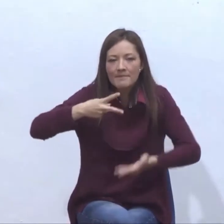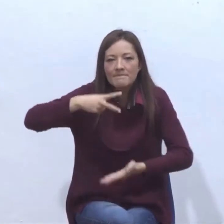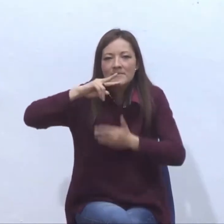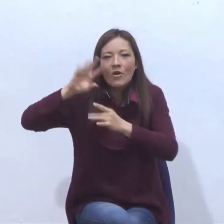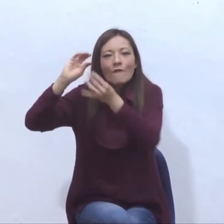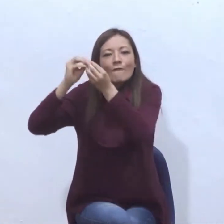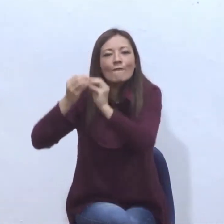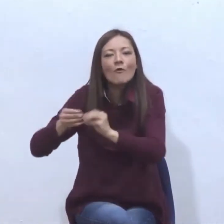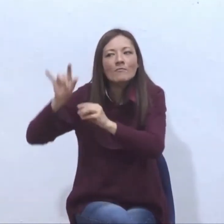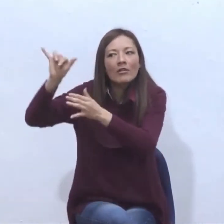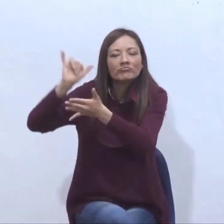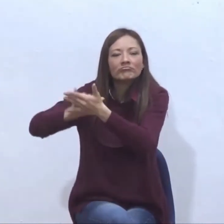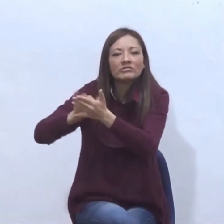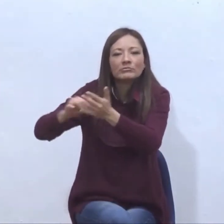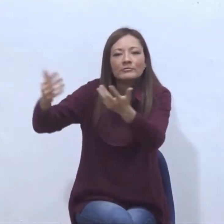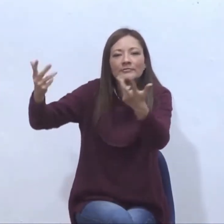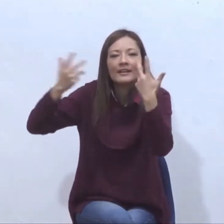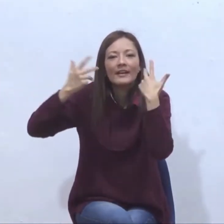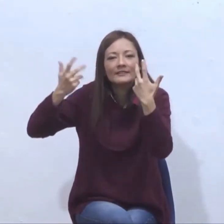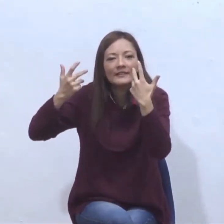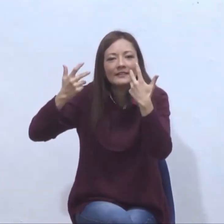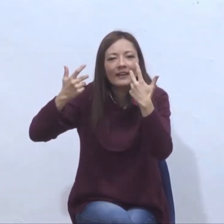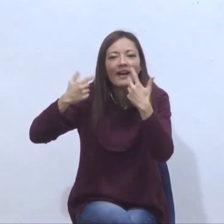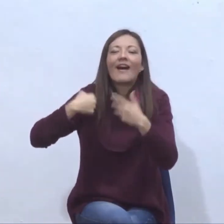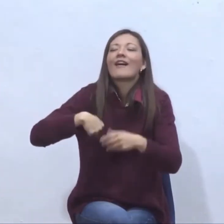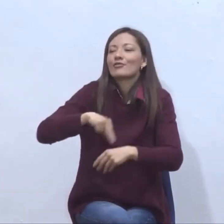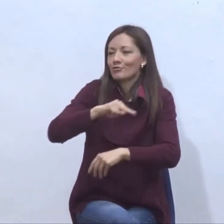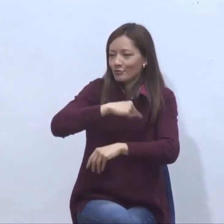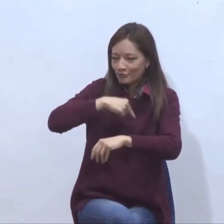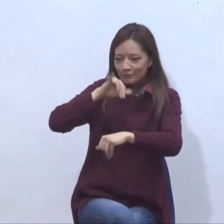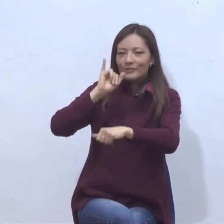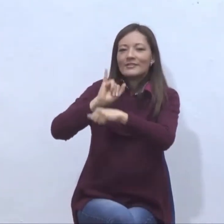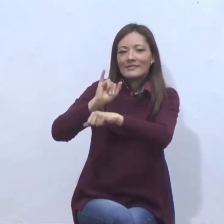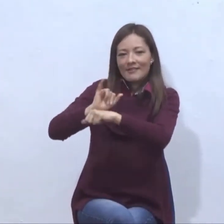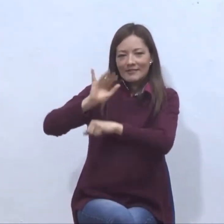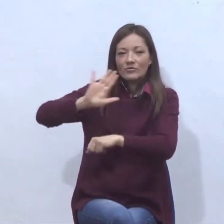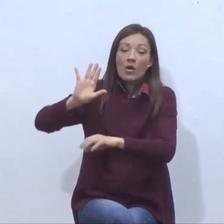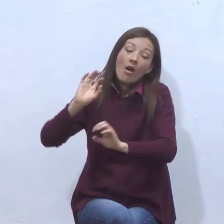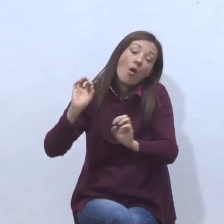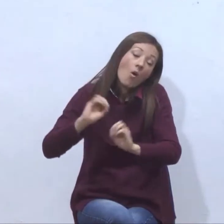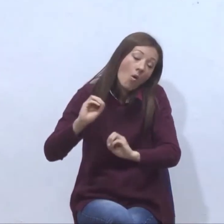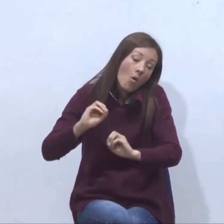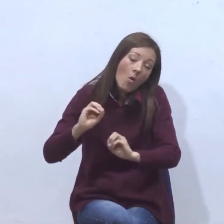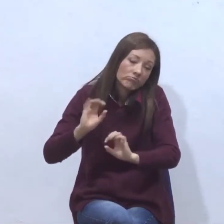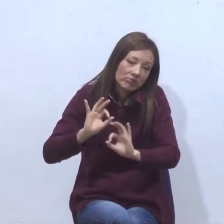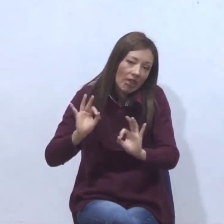como Él nos enseñó, indicará si somos su iglesia o no somos su iglesia.